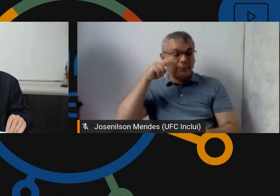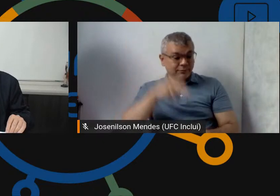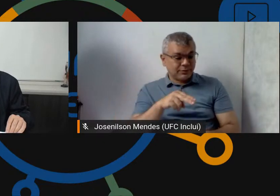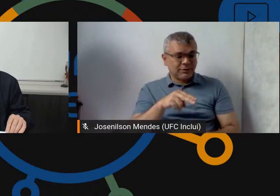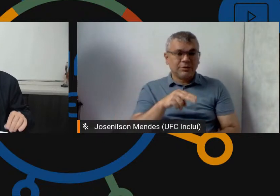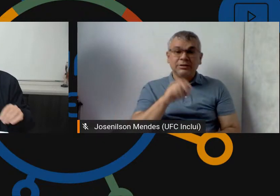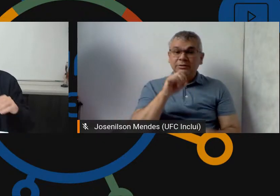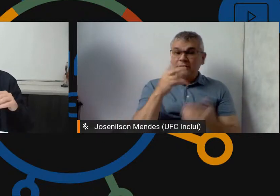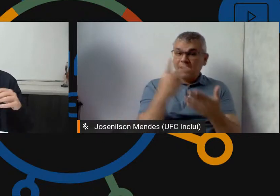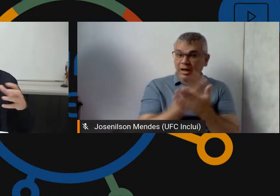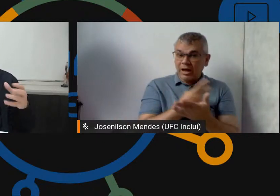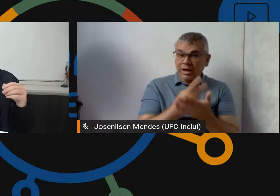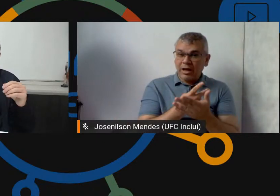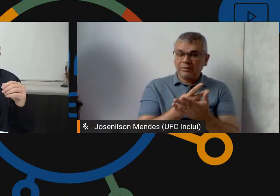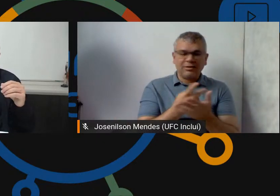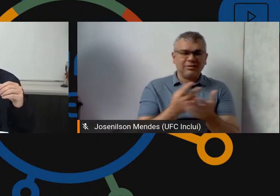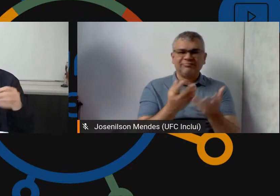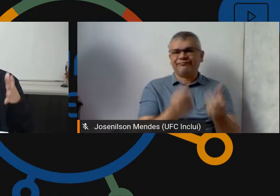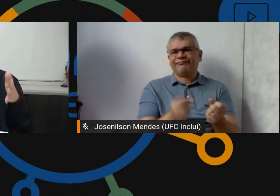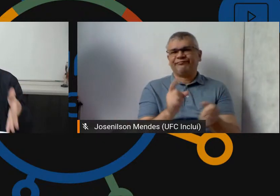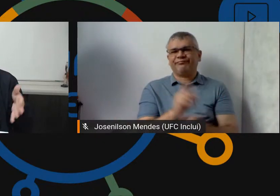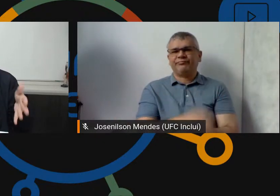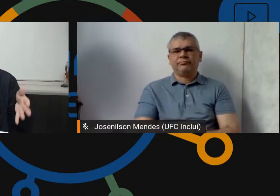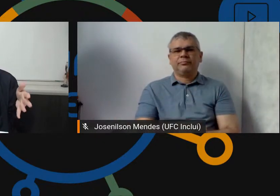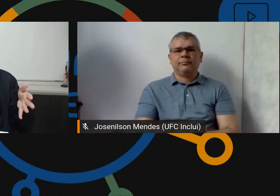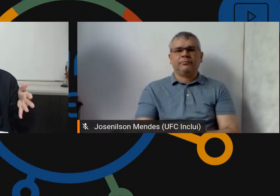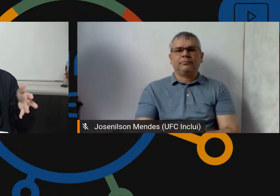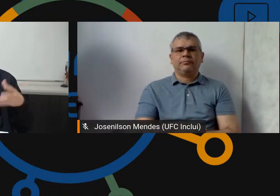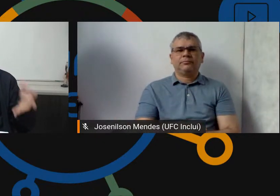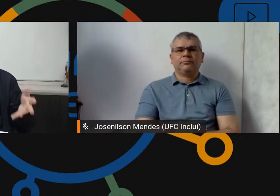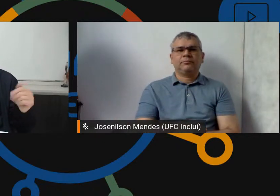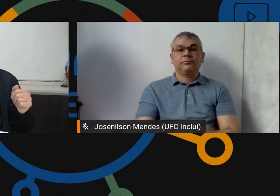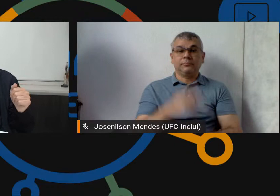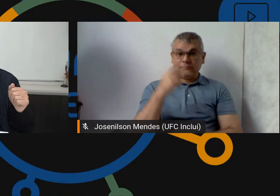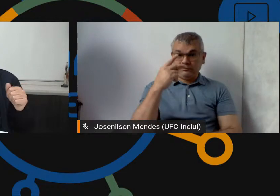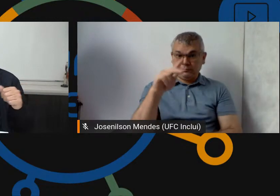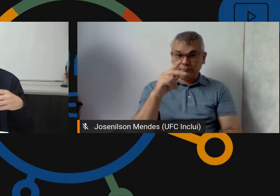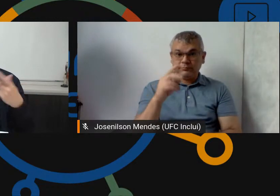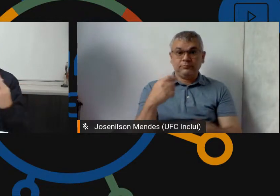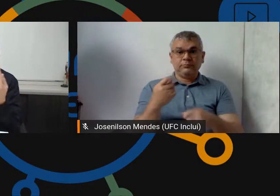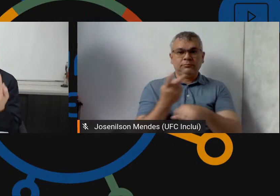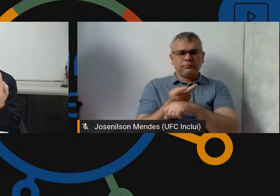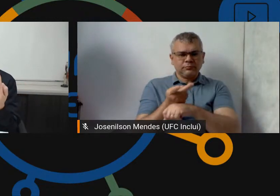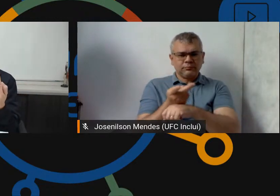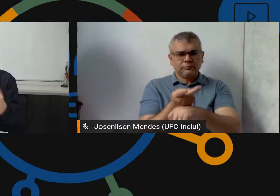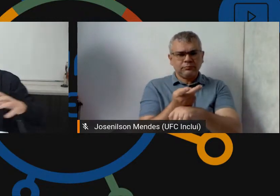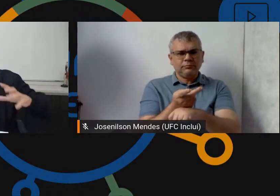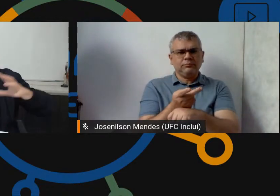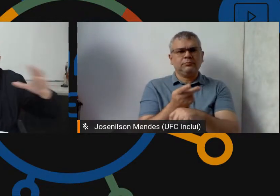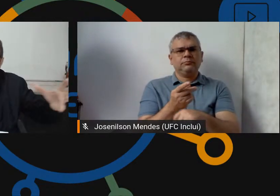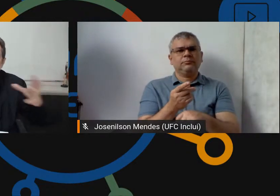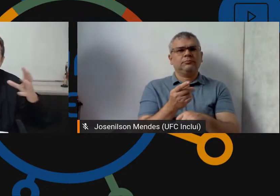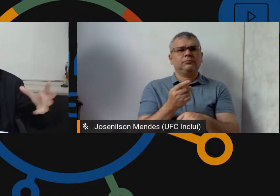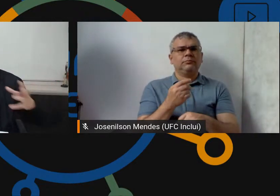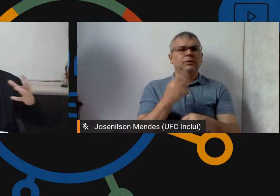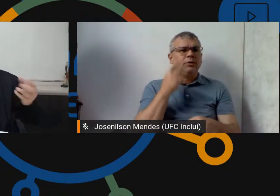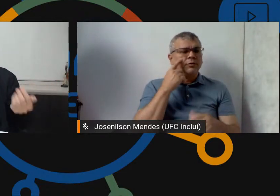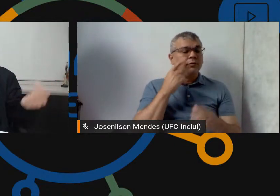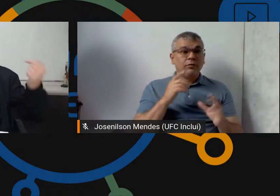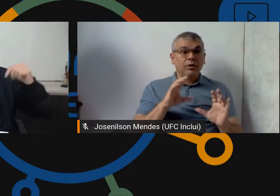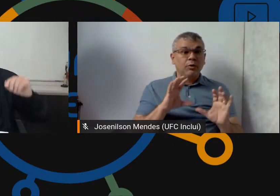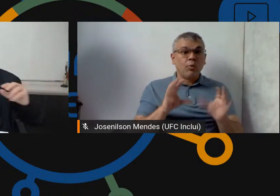então, você tem que buscar nessas bases, né, métricas importantes que estejam lá, nunca olhe uma métrica só, olhe um conjunto